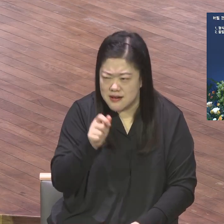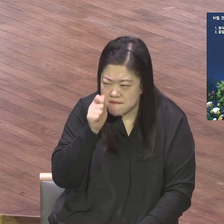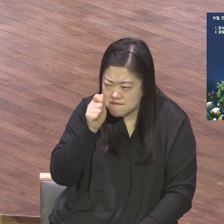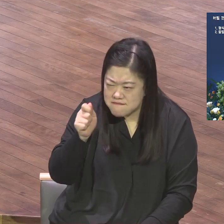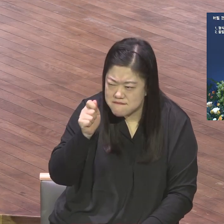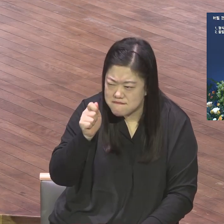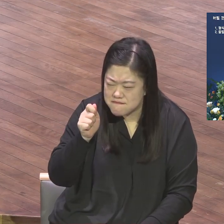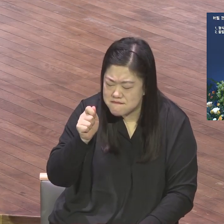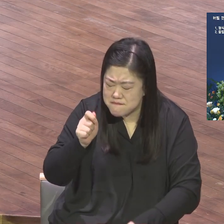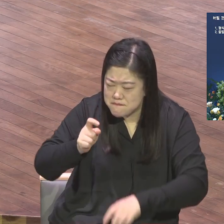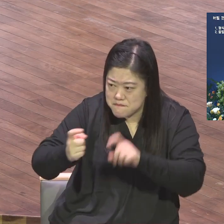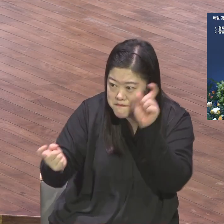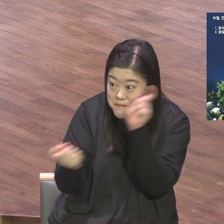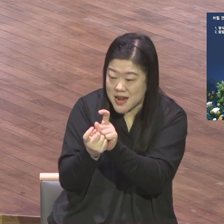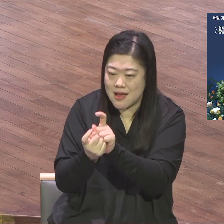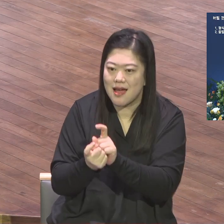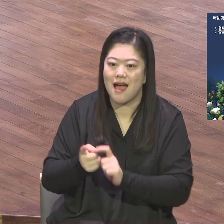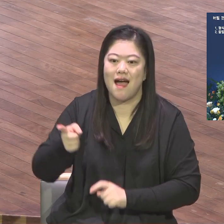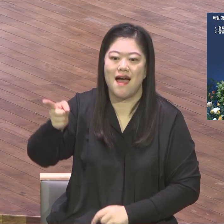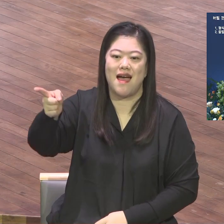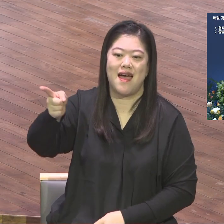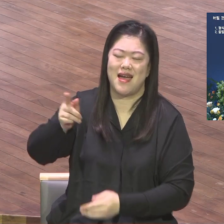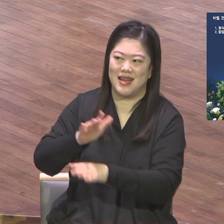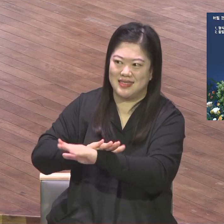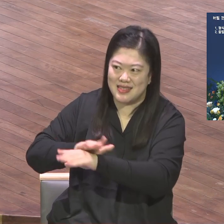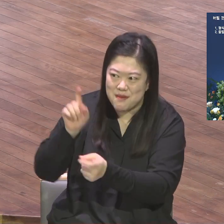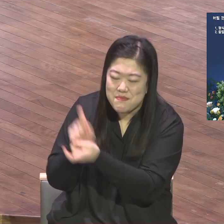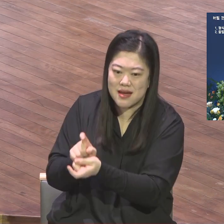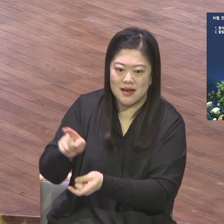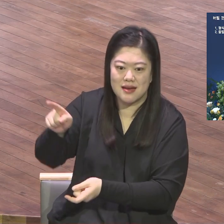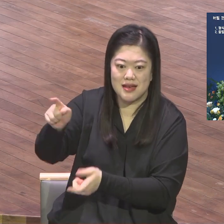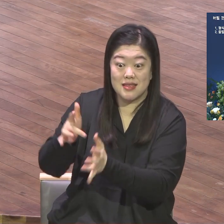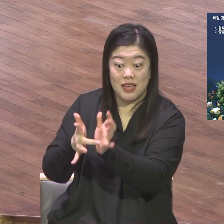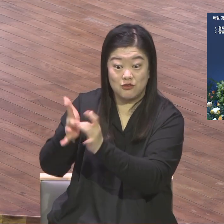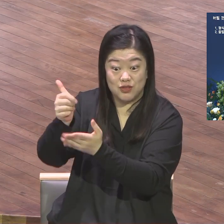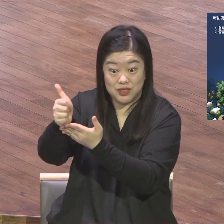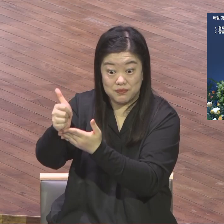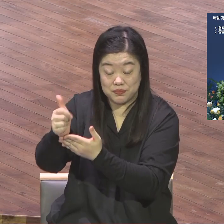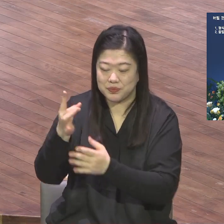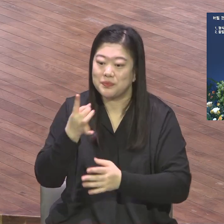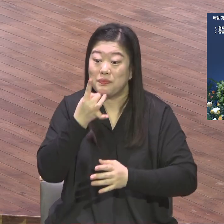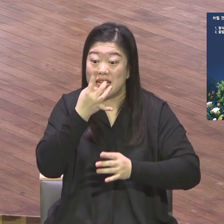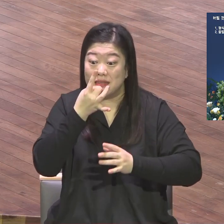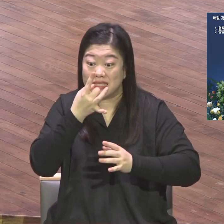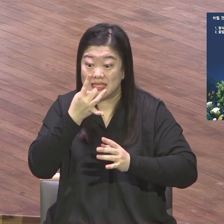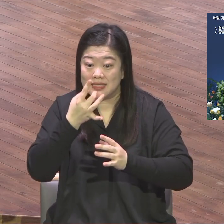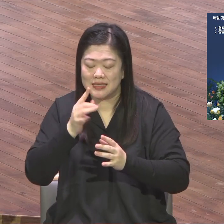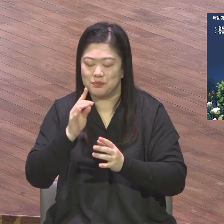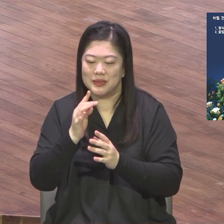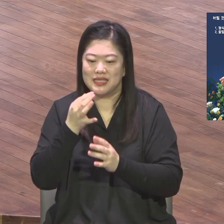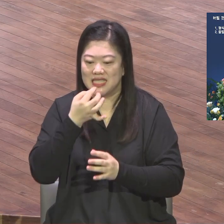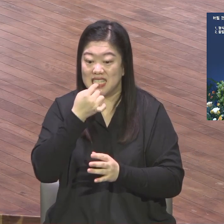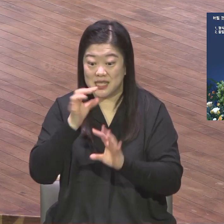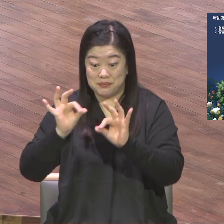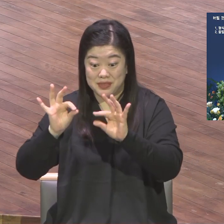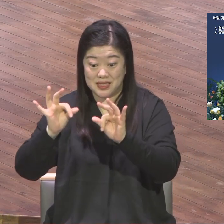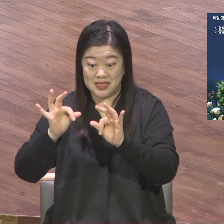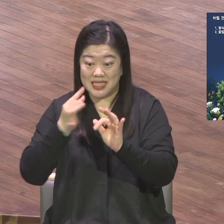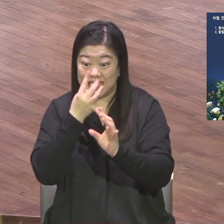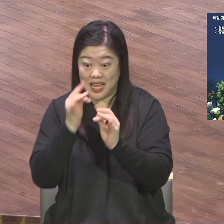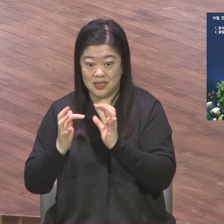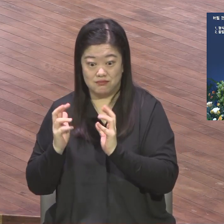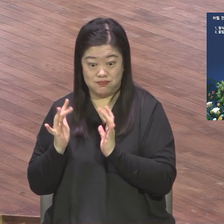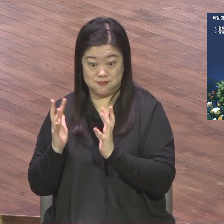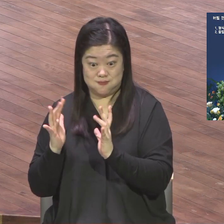제자들이 예수님과 함께 안식일에 밀밭 사이를 지나가게 됐고 가다 동선이 가다 보면 밀밭 사이라